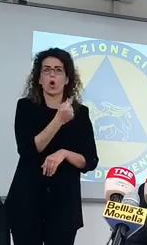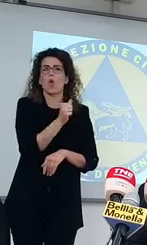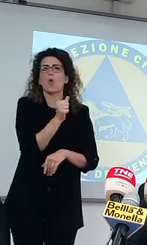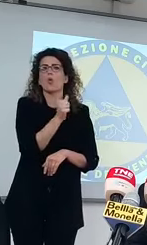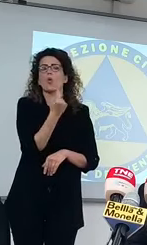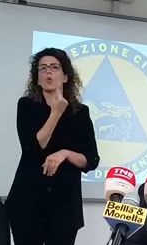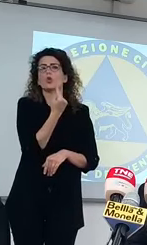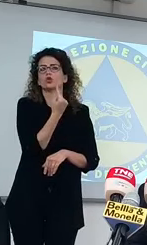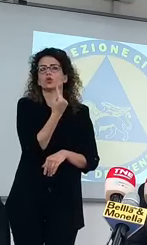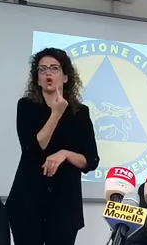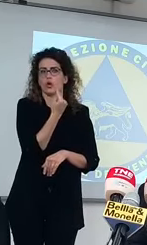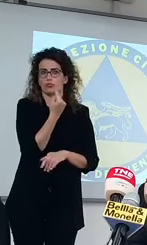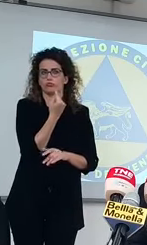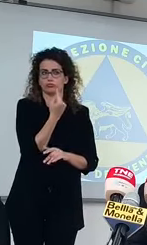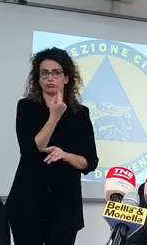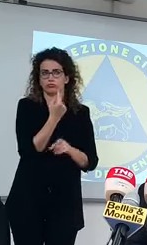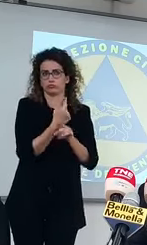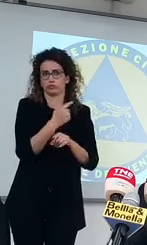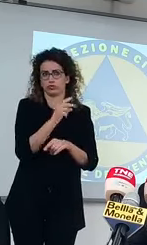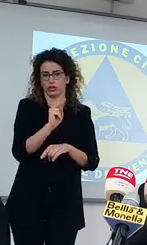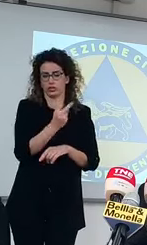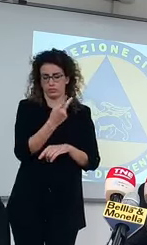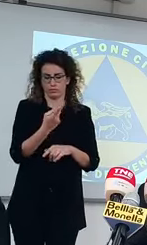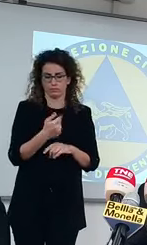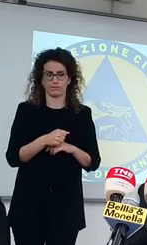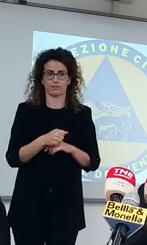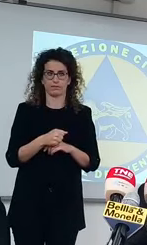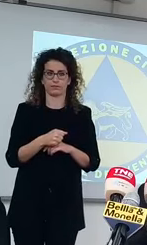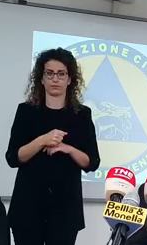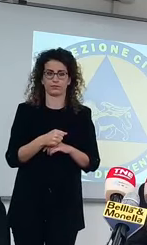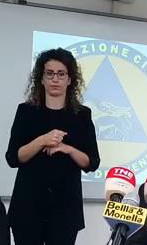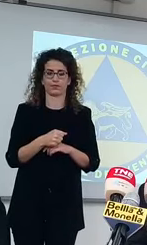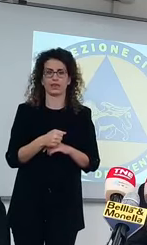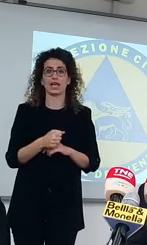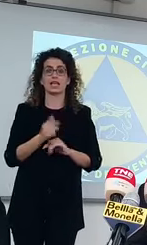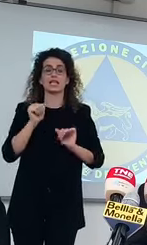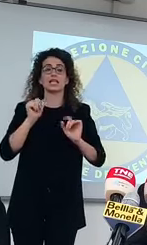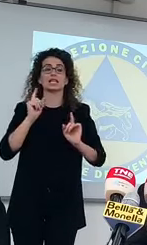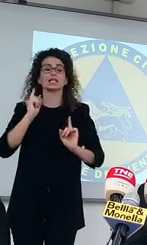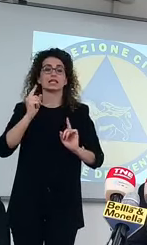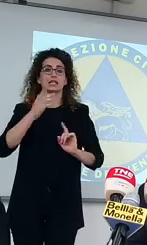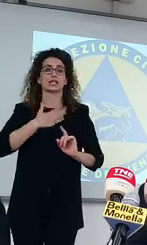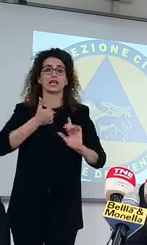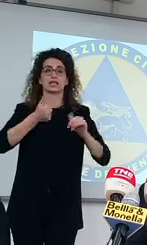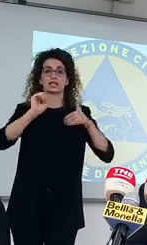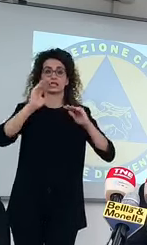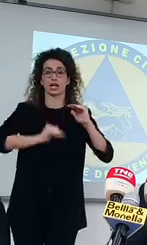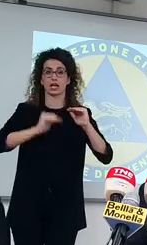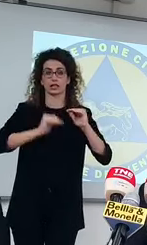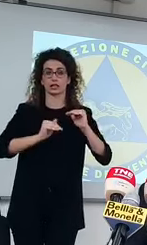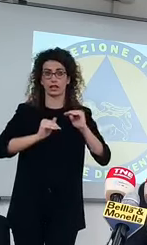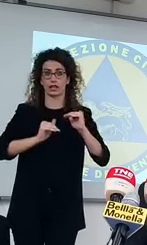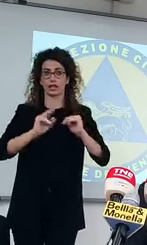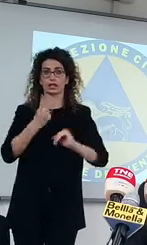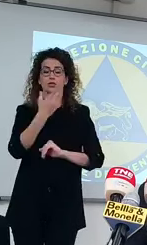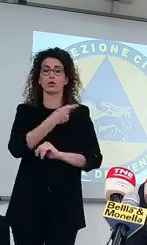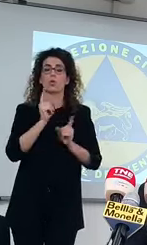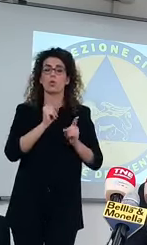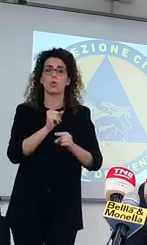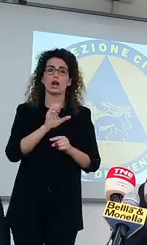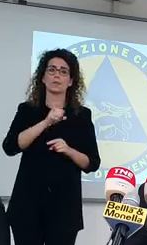vettore virale che prevede un richiamo. Se ha meno di 60 anni, gli potranno somministrare Pfizer o